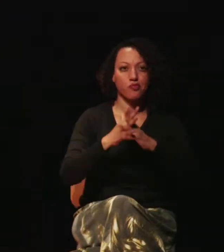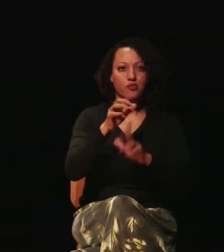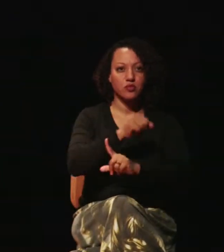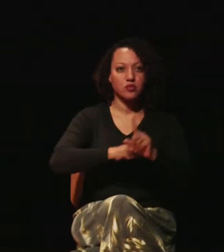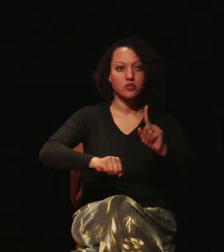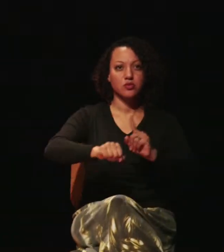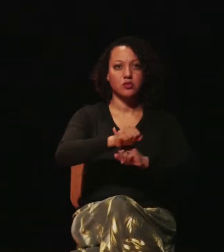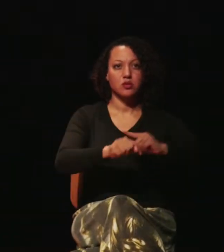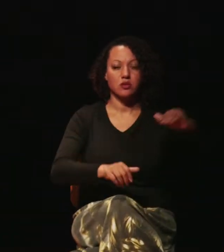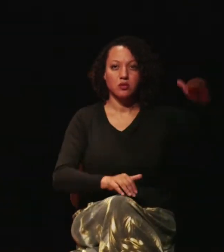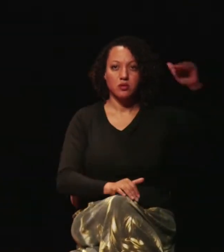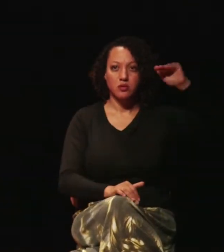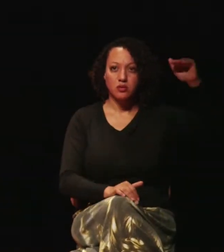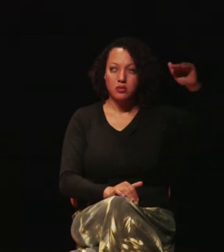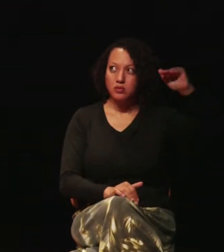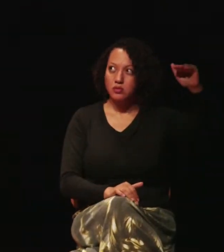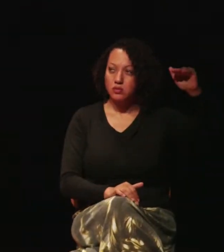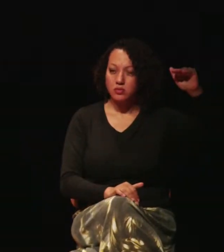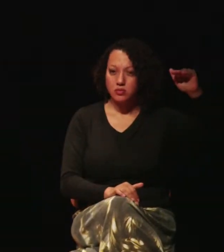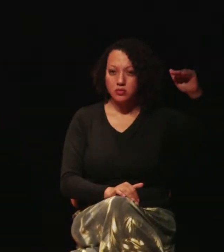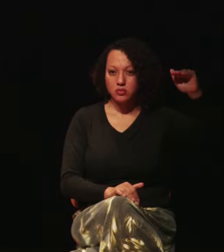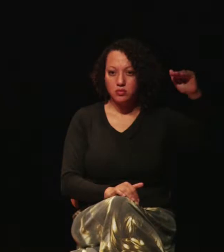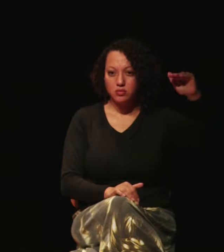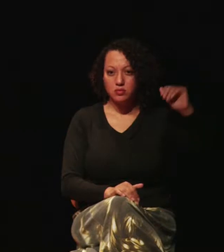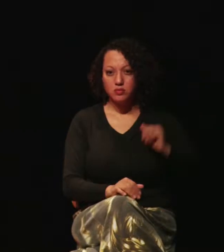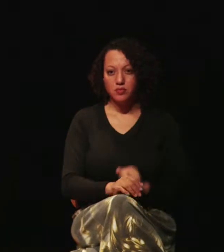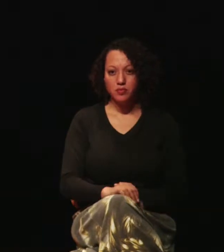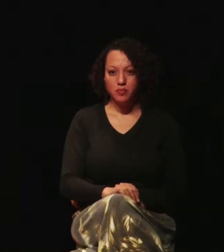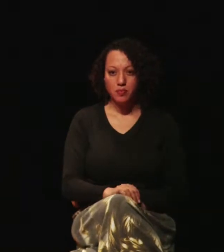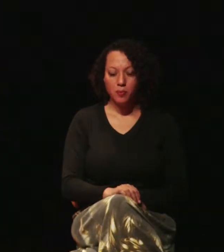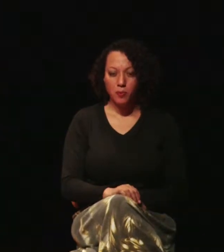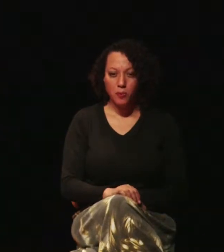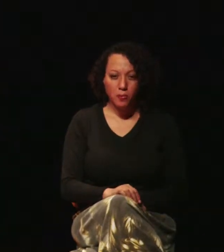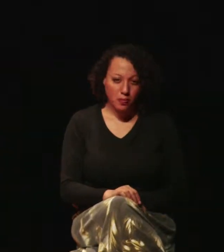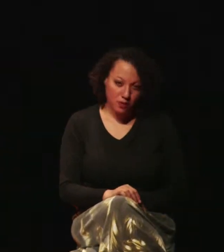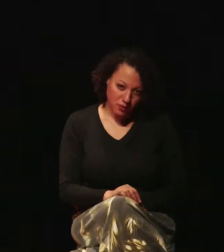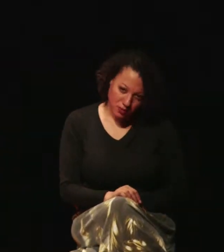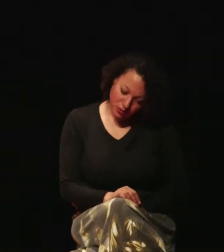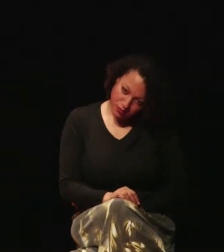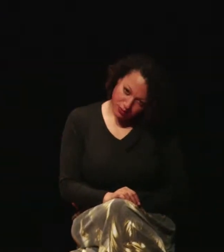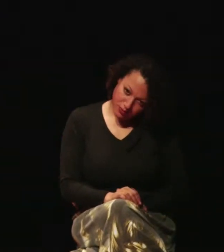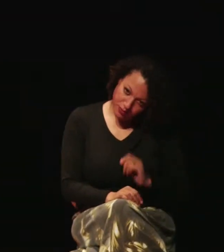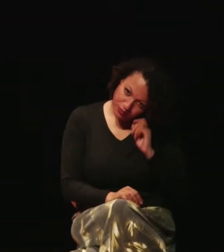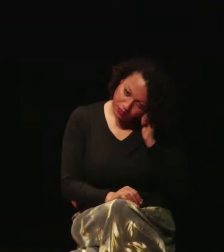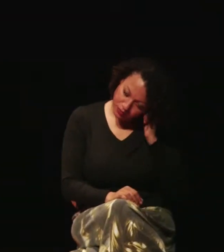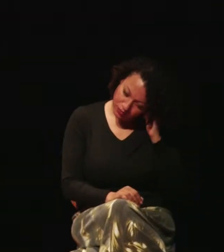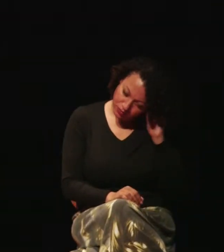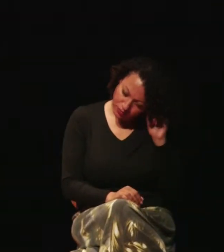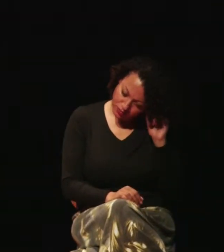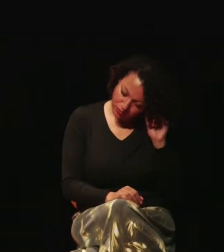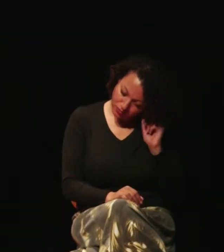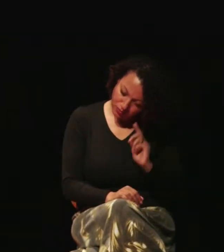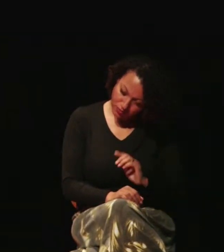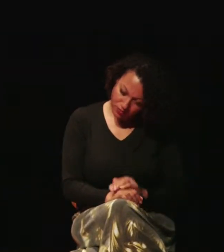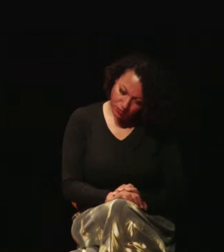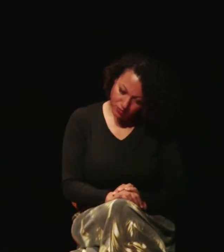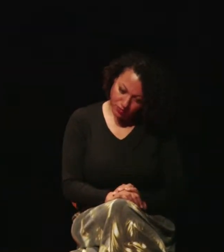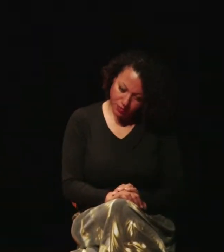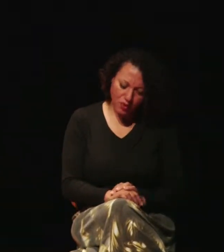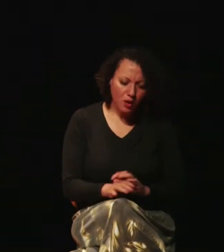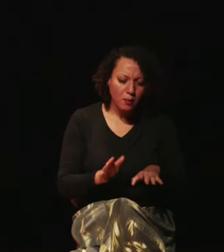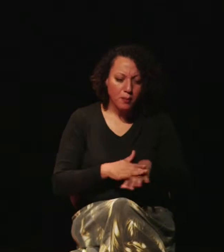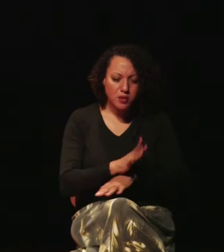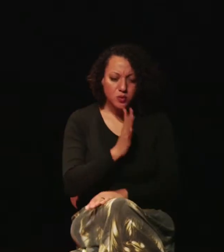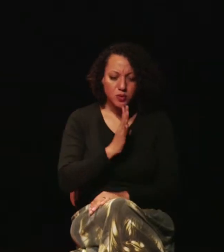dos adultos, em relação às crianças. Então, embora seja certamente a mais